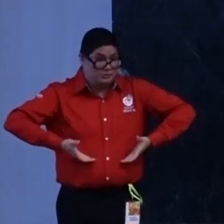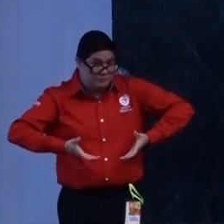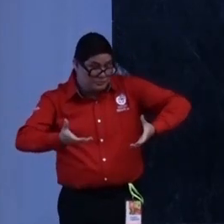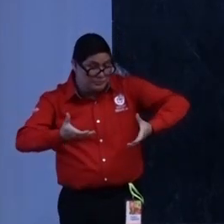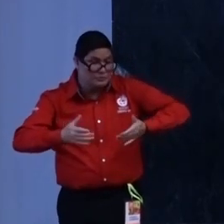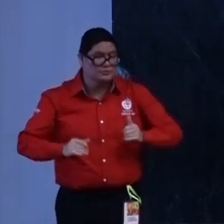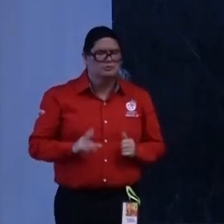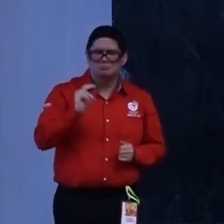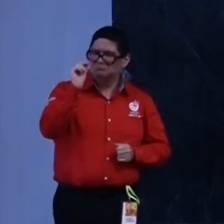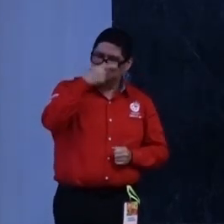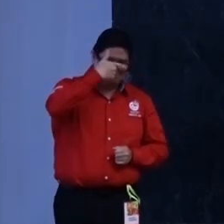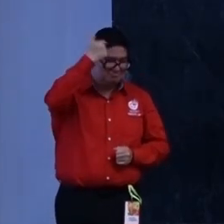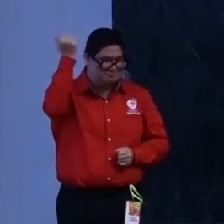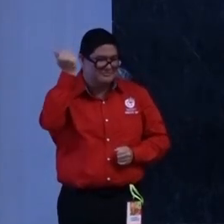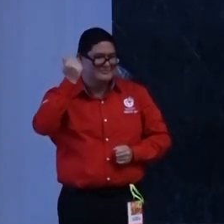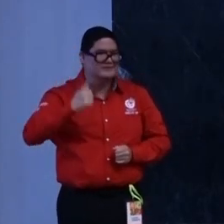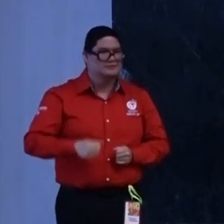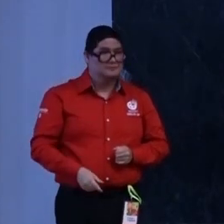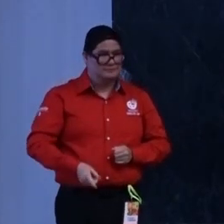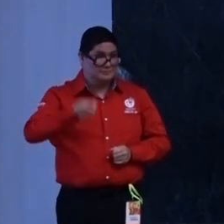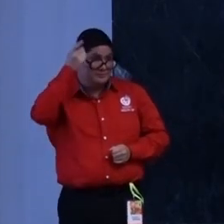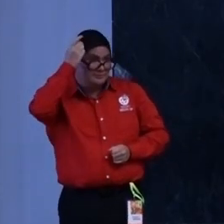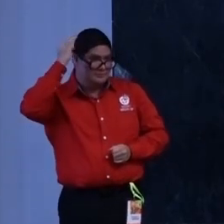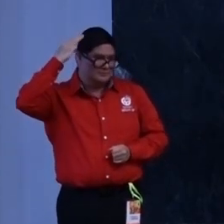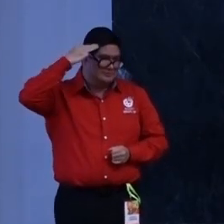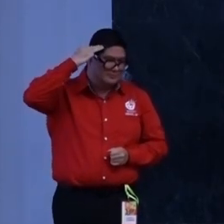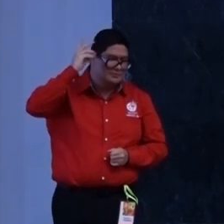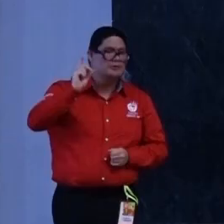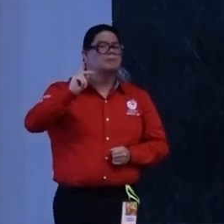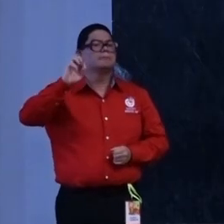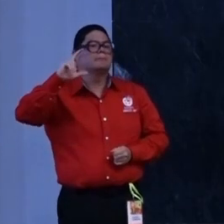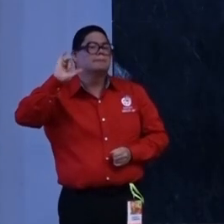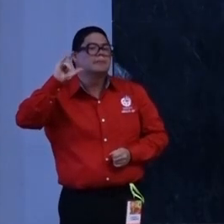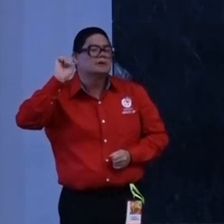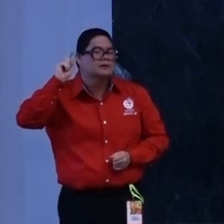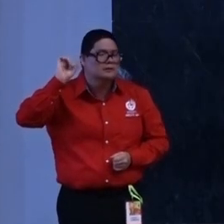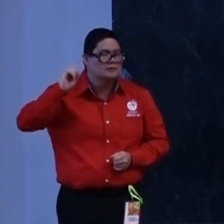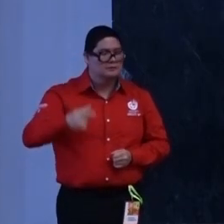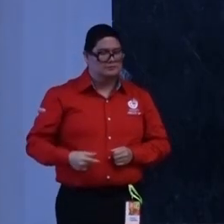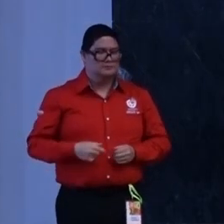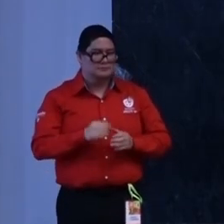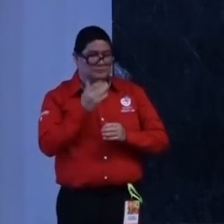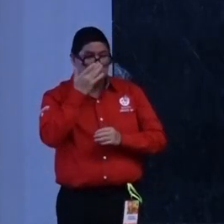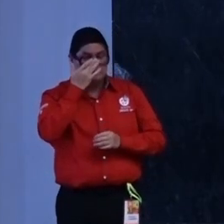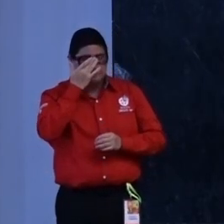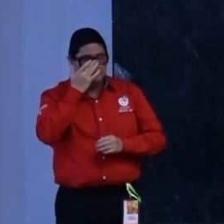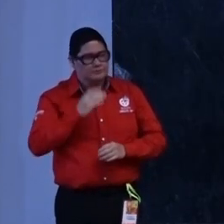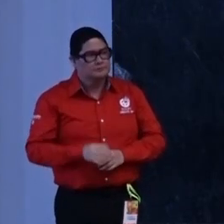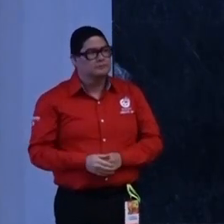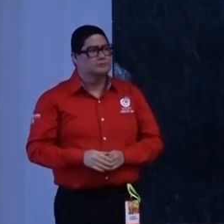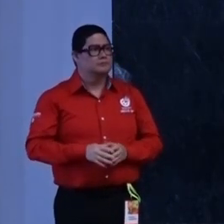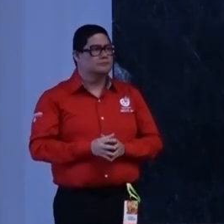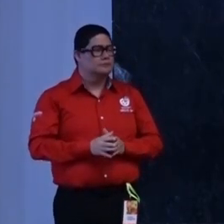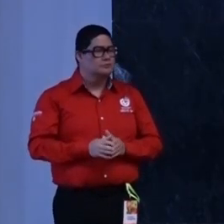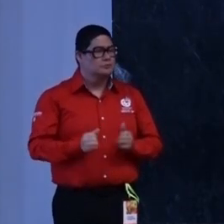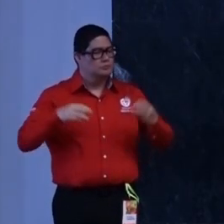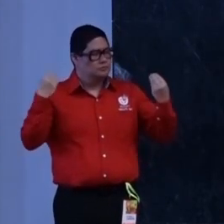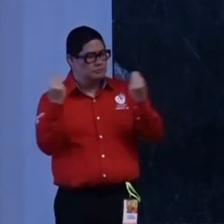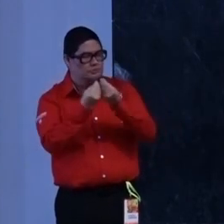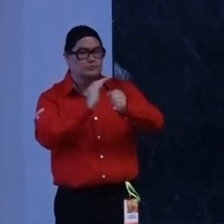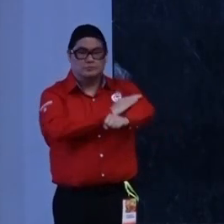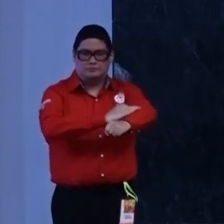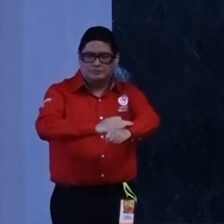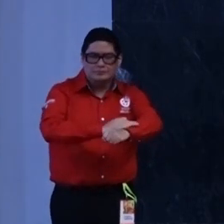no ha sido sencillo. La parálisis cerebral fue consecuencia de una negligencia médica al nacer, pero junto con su